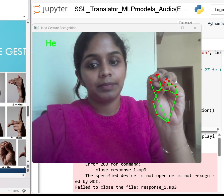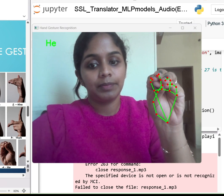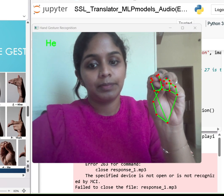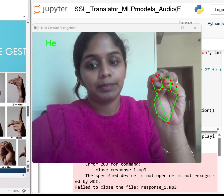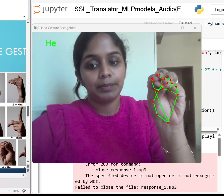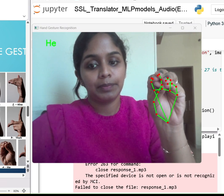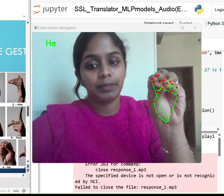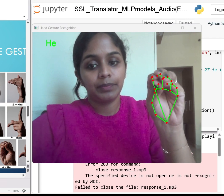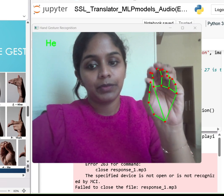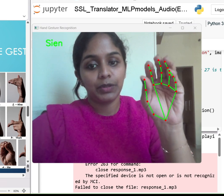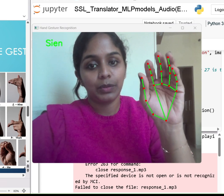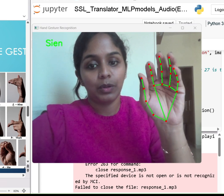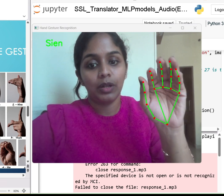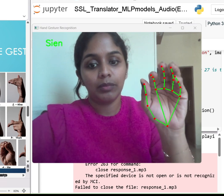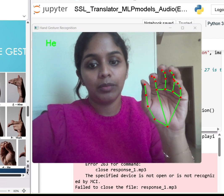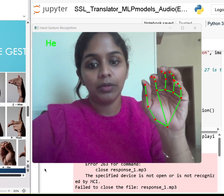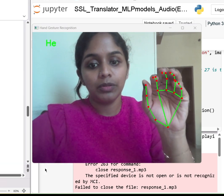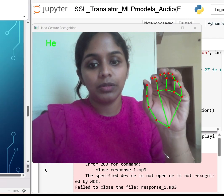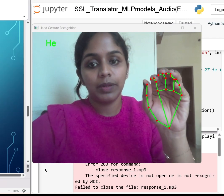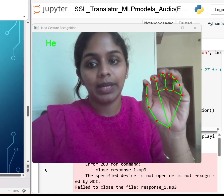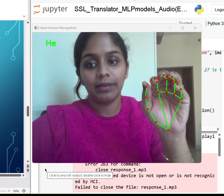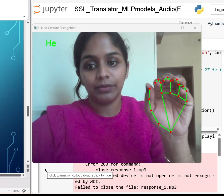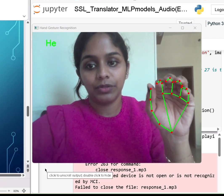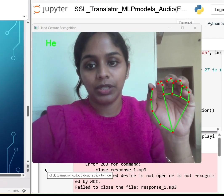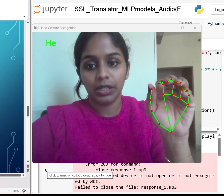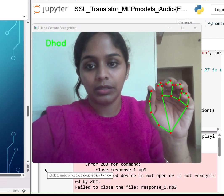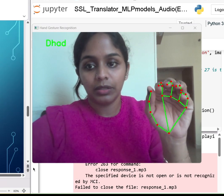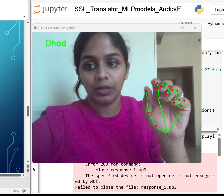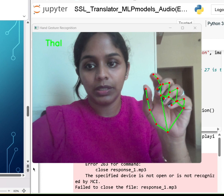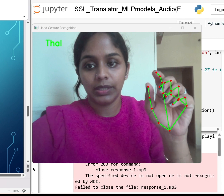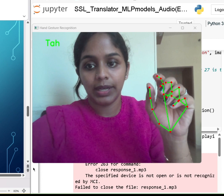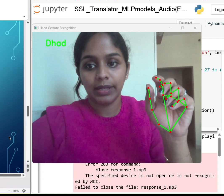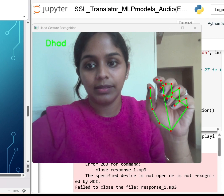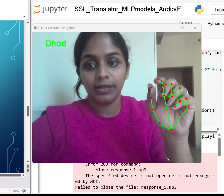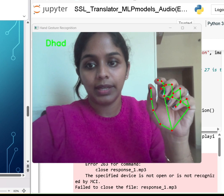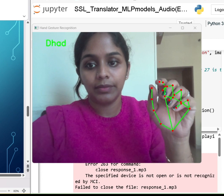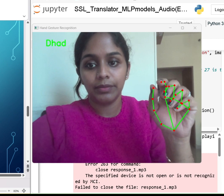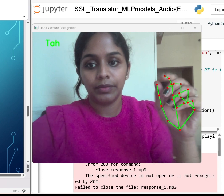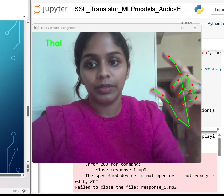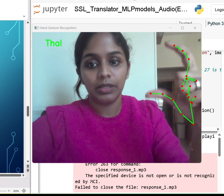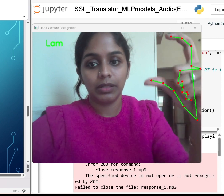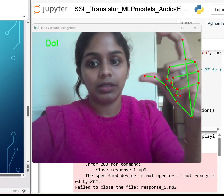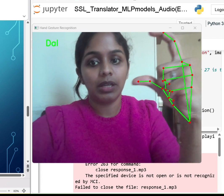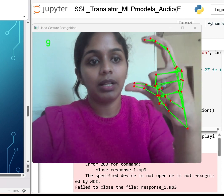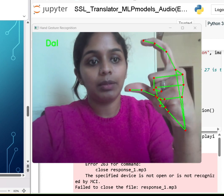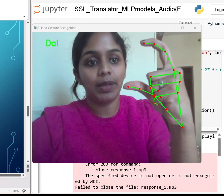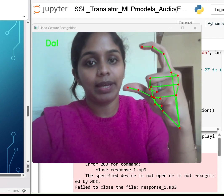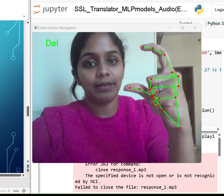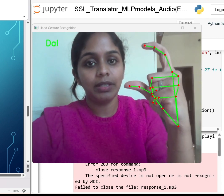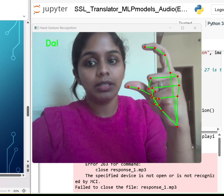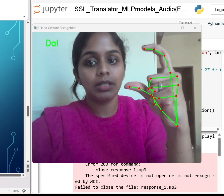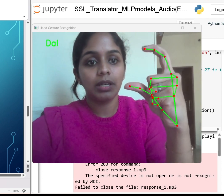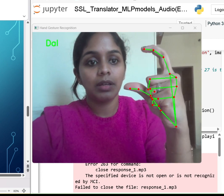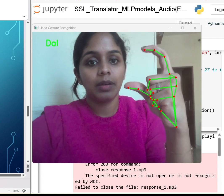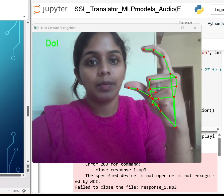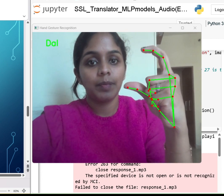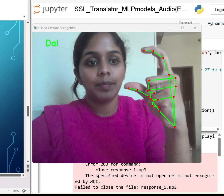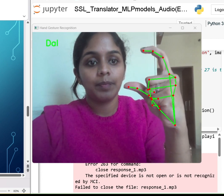هي So almost we have checked all the signs. Yeah, this dal we